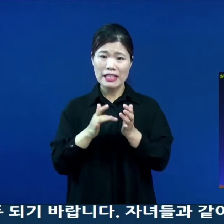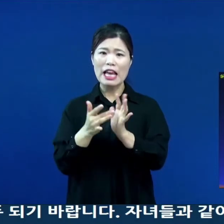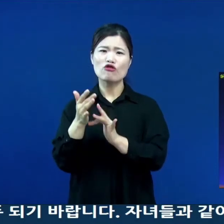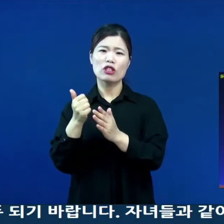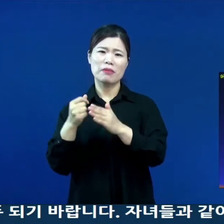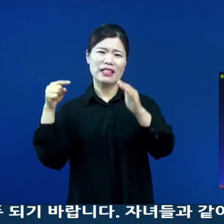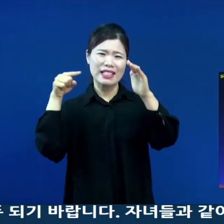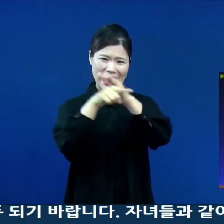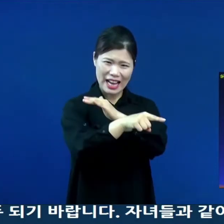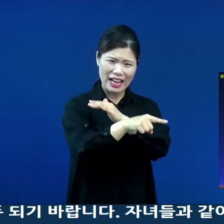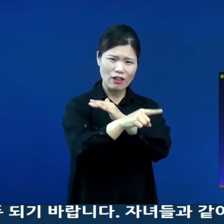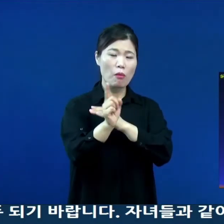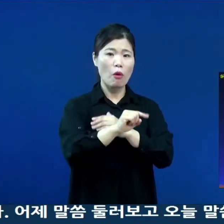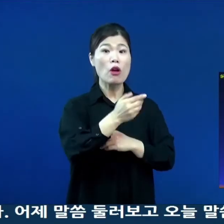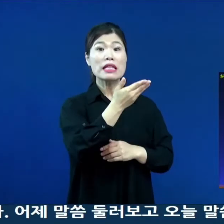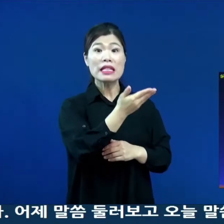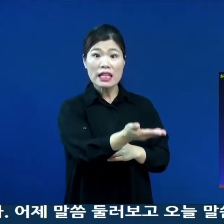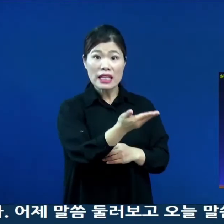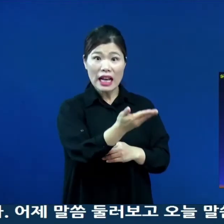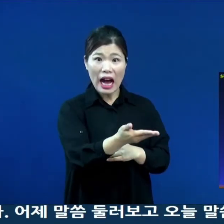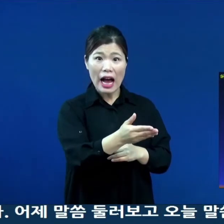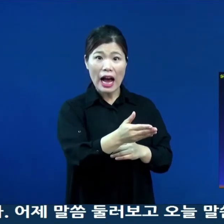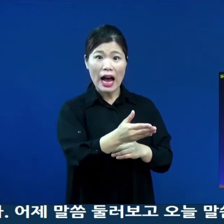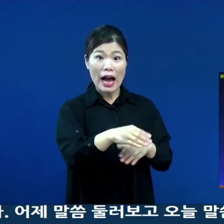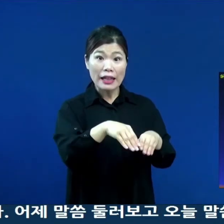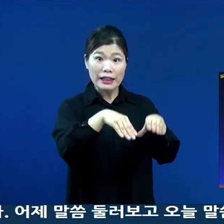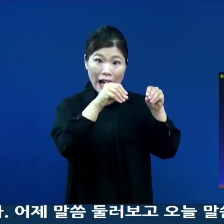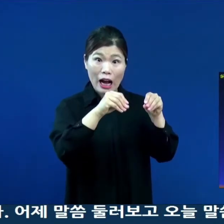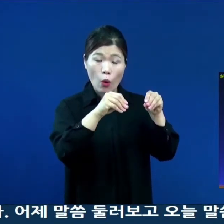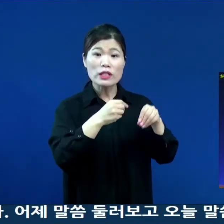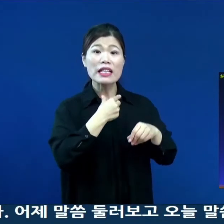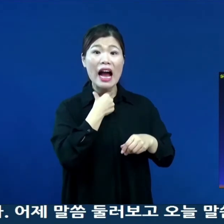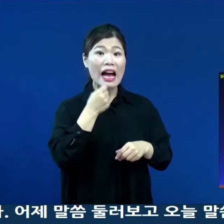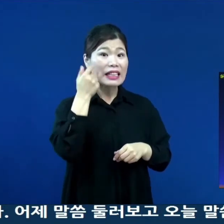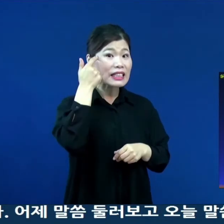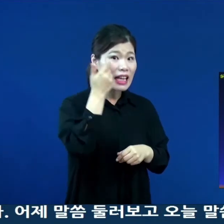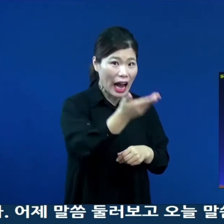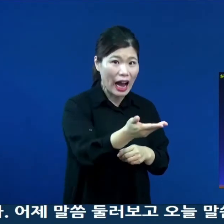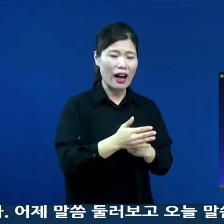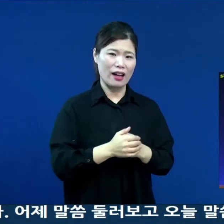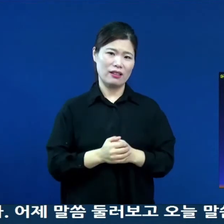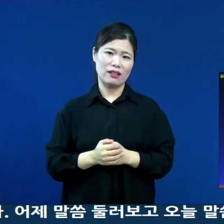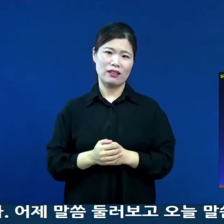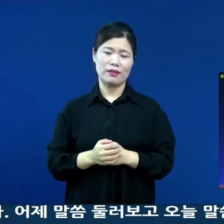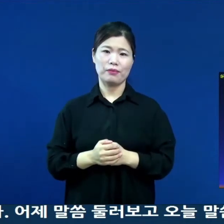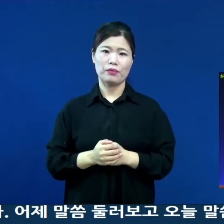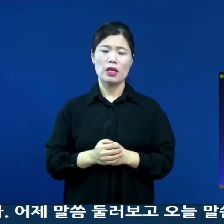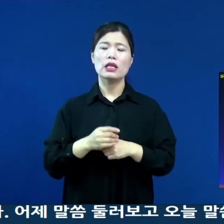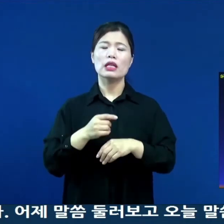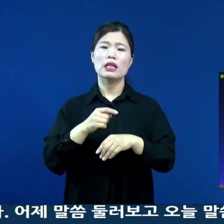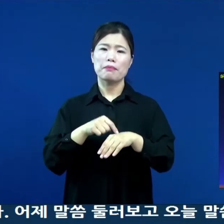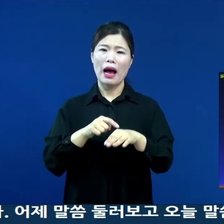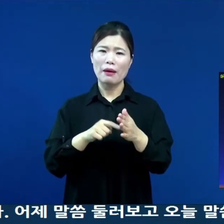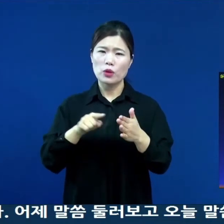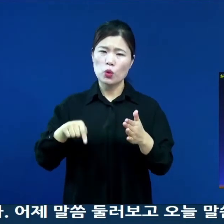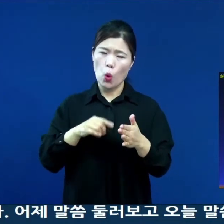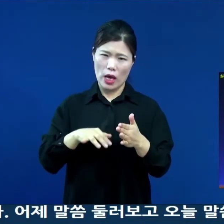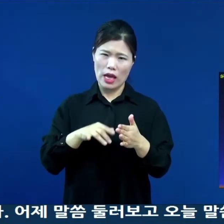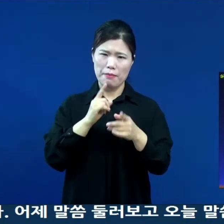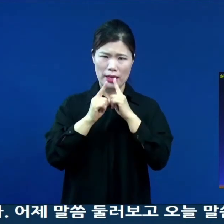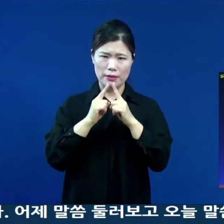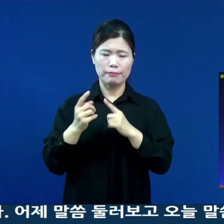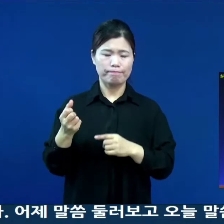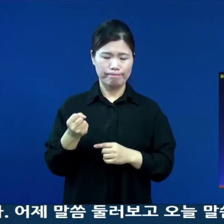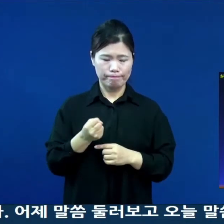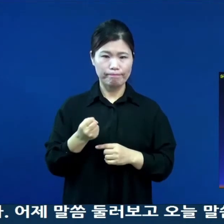하신 말씀, 네가 낫고자 하느냐. 이 말씀을 우리 마음속에 담으면서